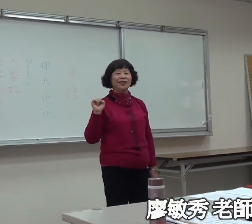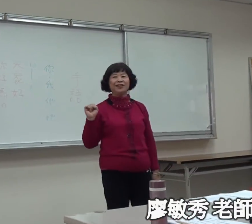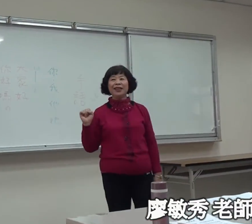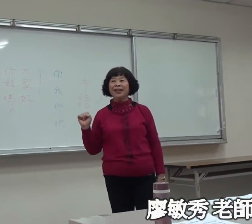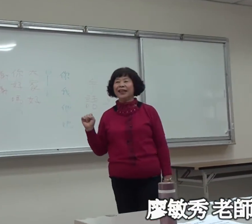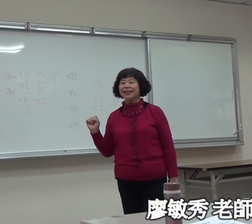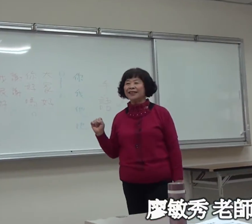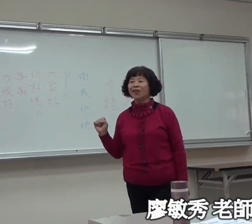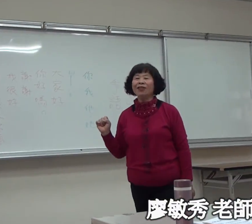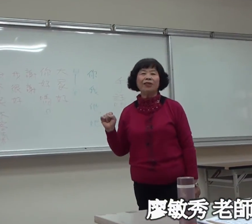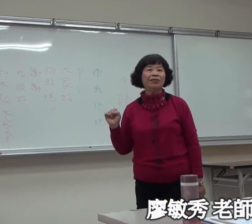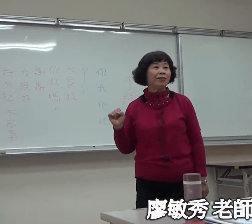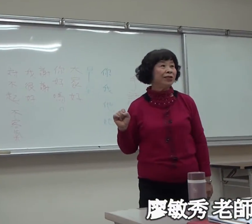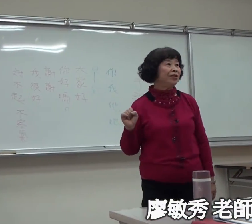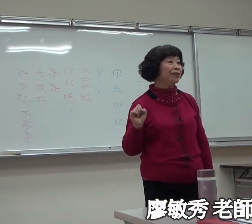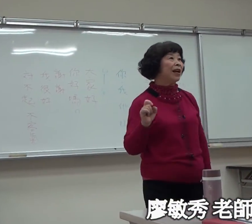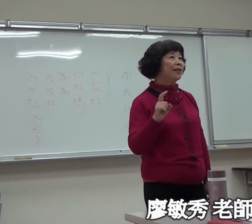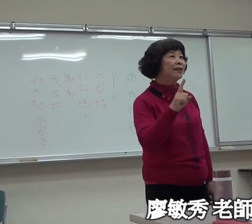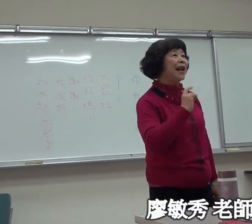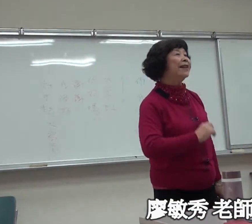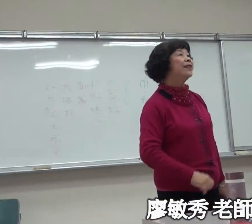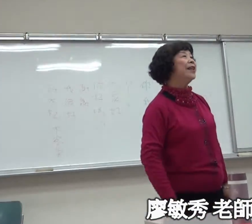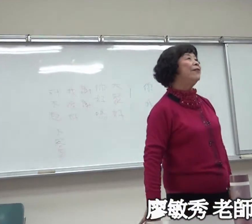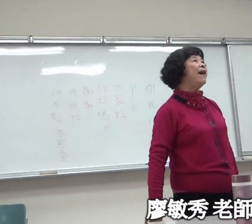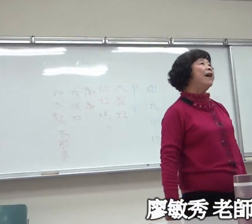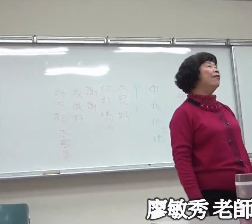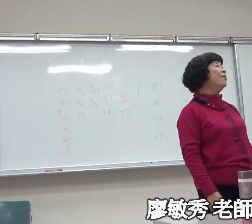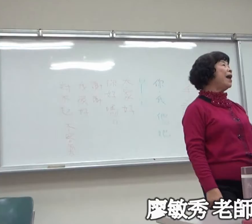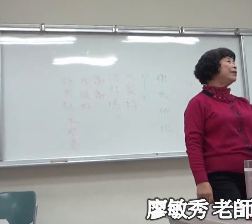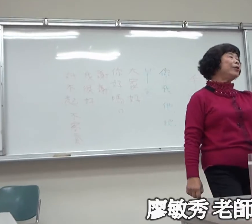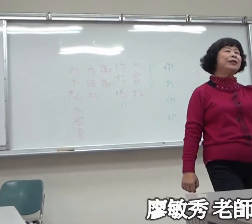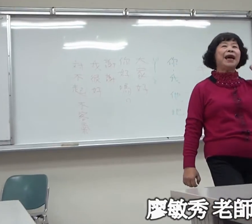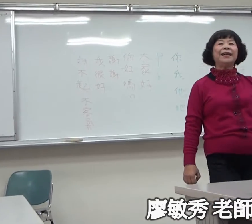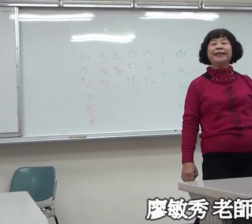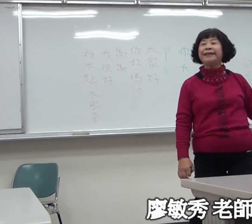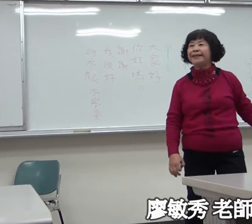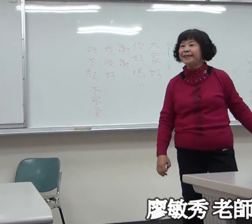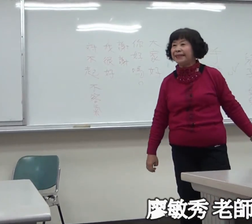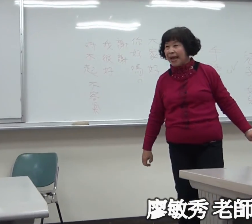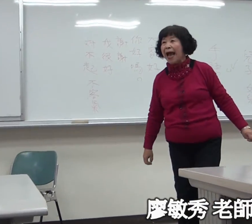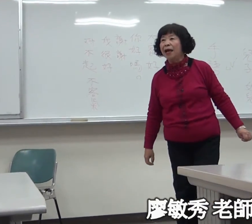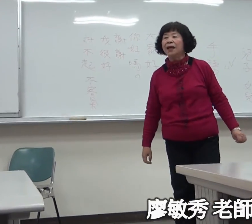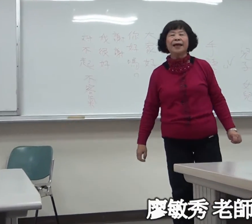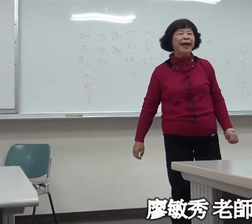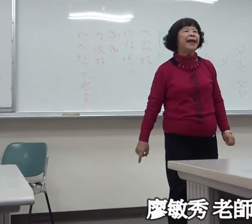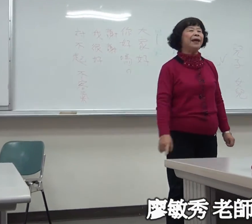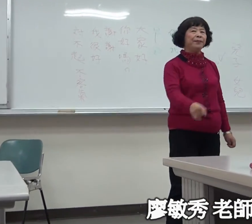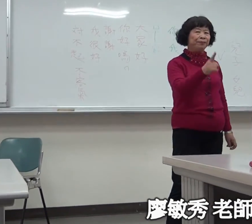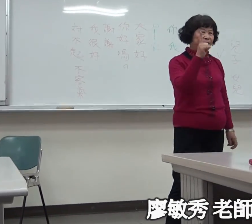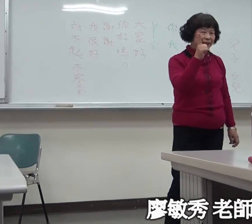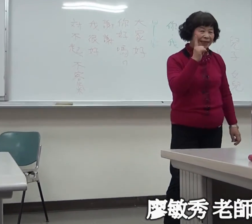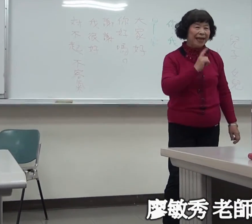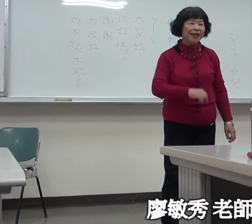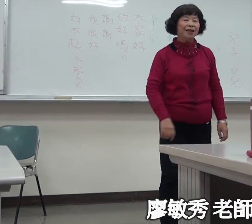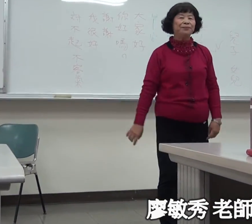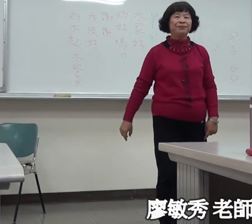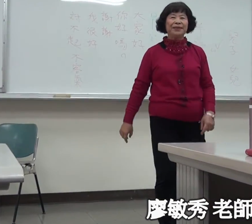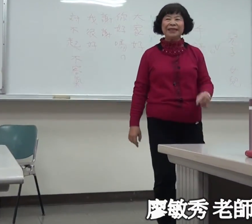所以手语都是有它的来的地方。我们来说一下那个假，对，假的，真